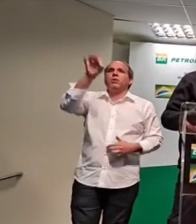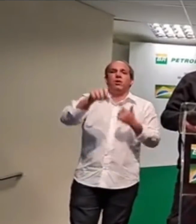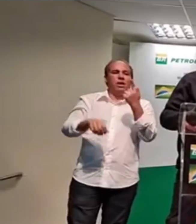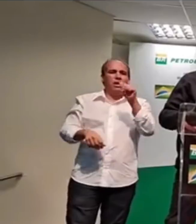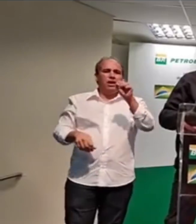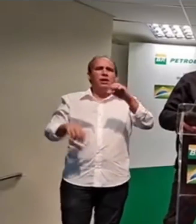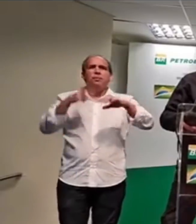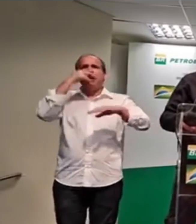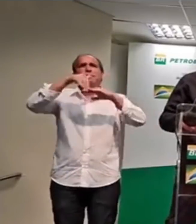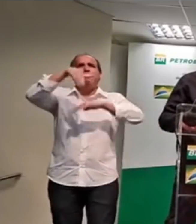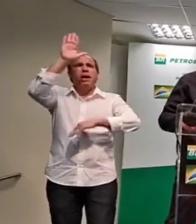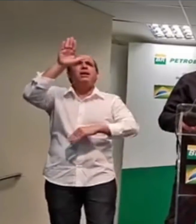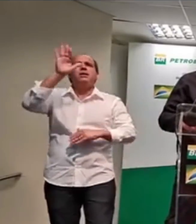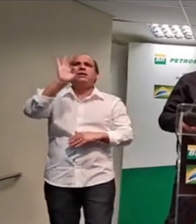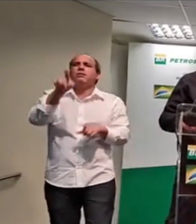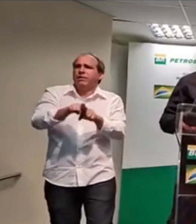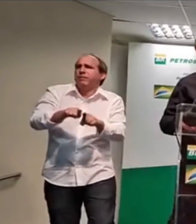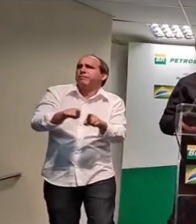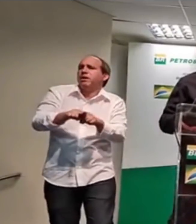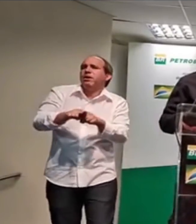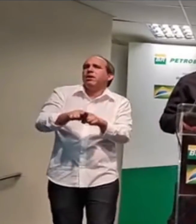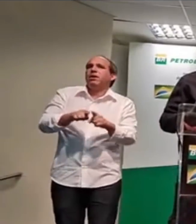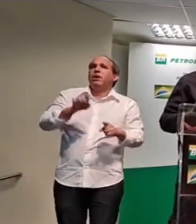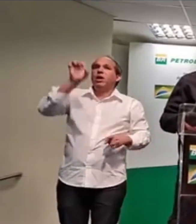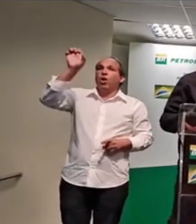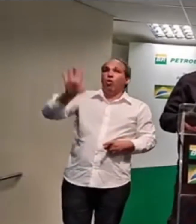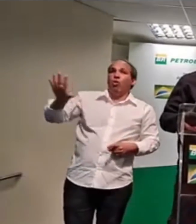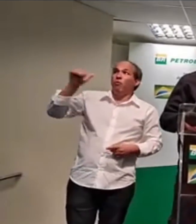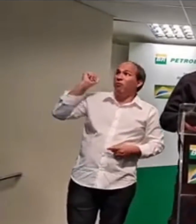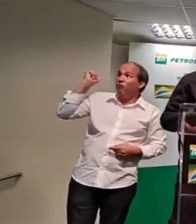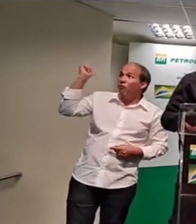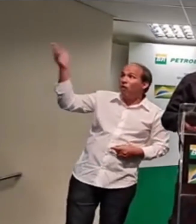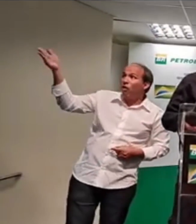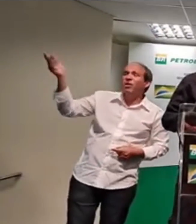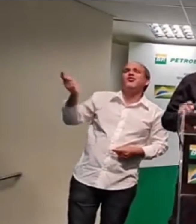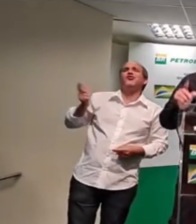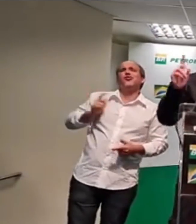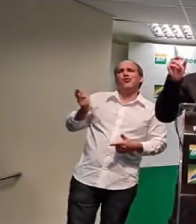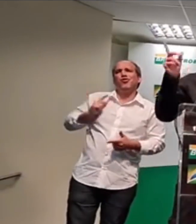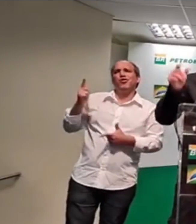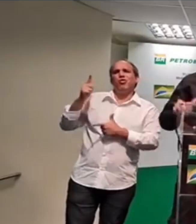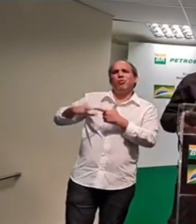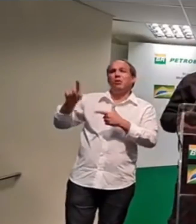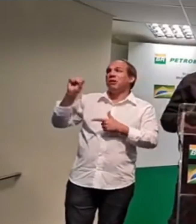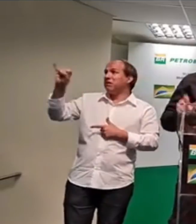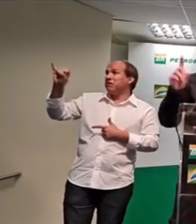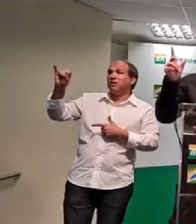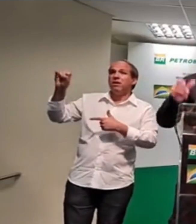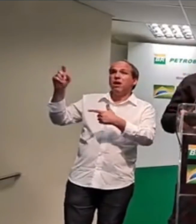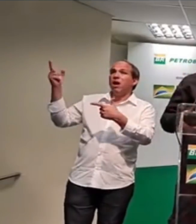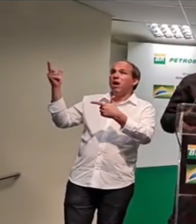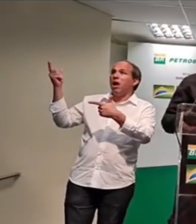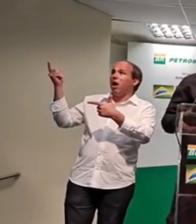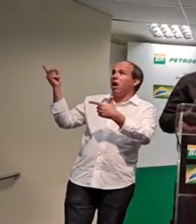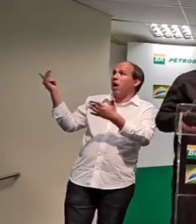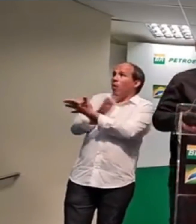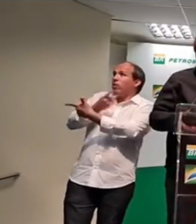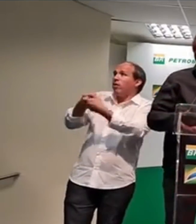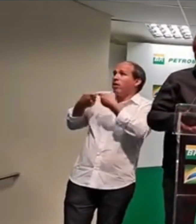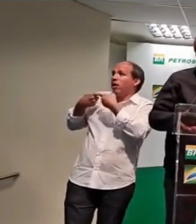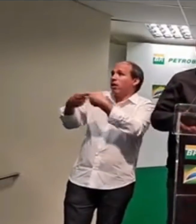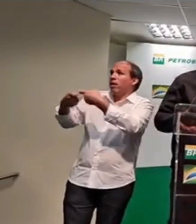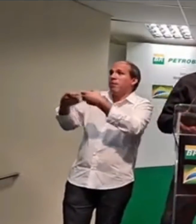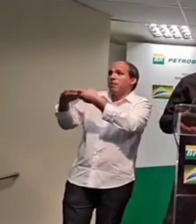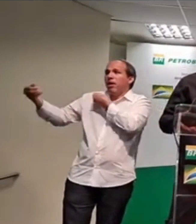pouco acima disso também. E a Europa lá fora vive um problema. Se houver uma guerra mais